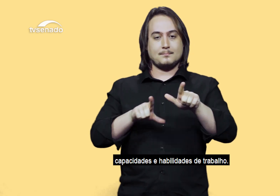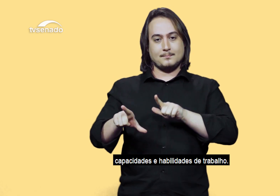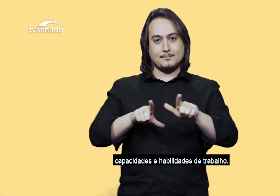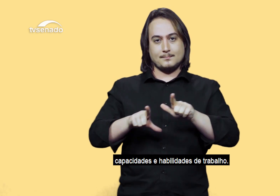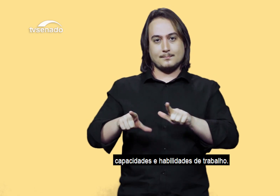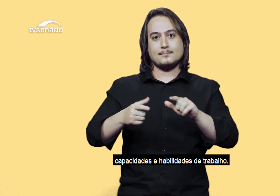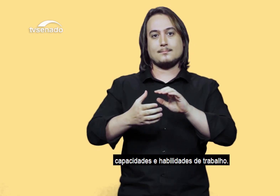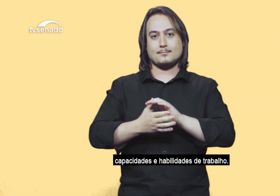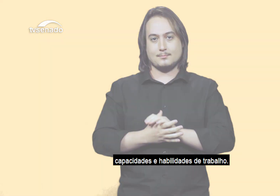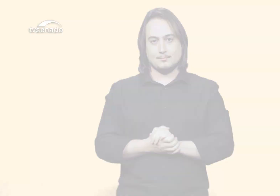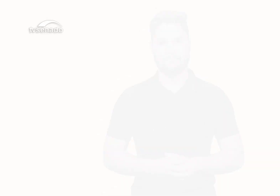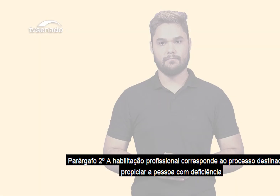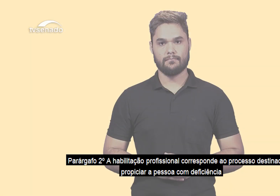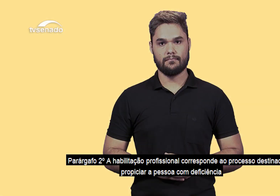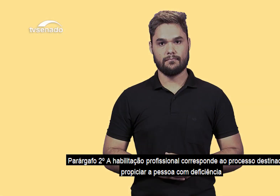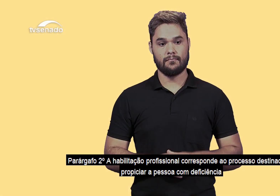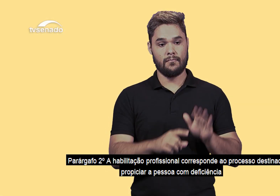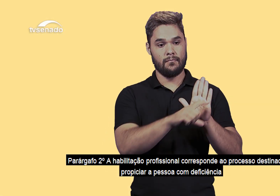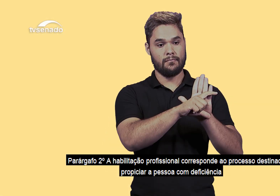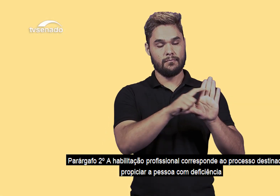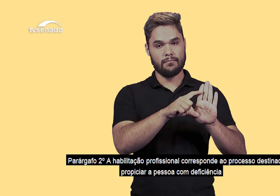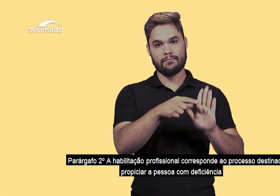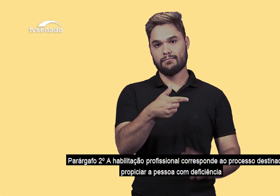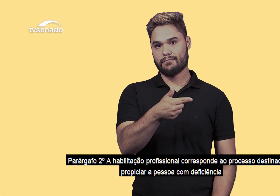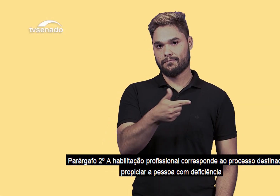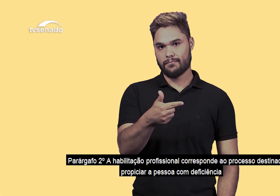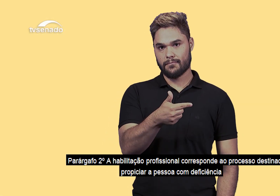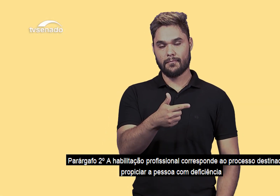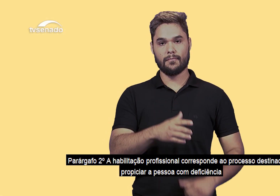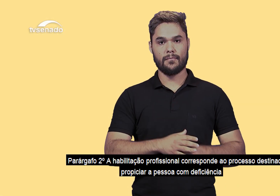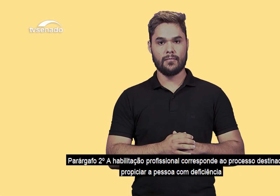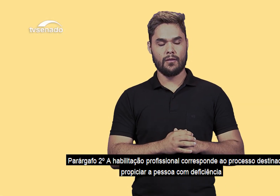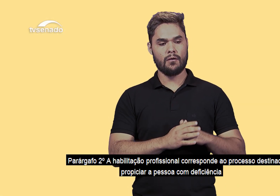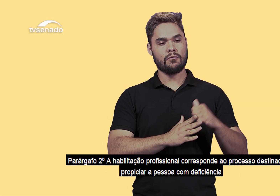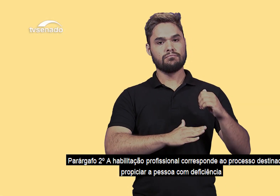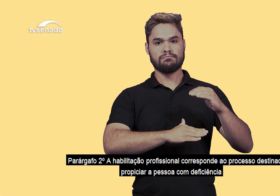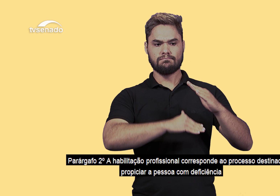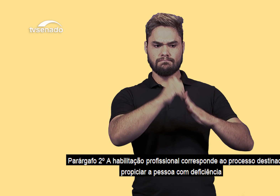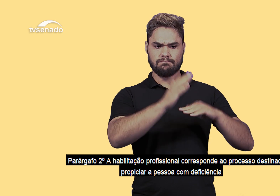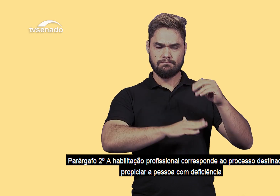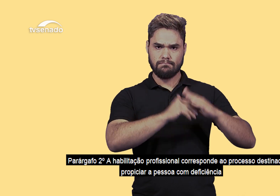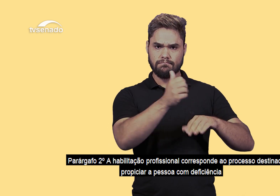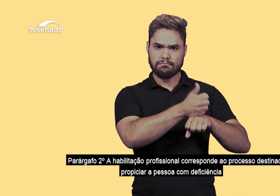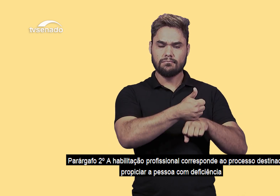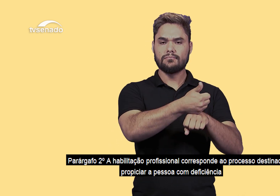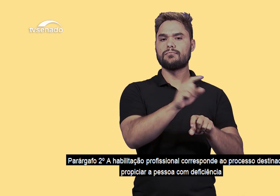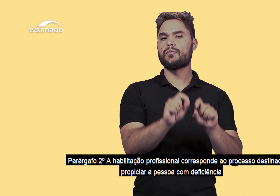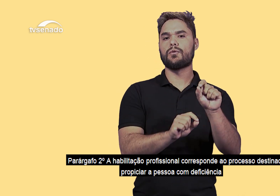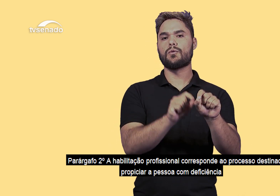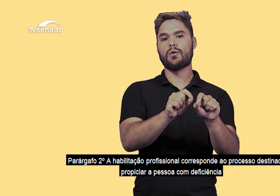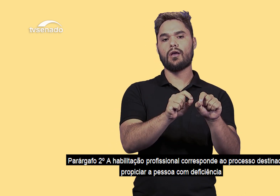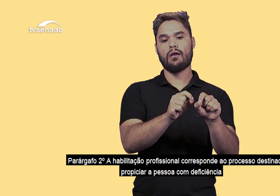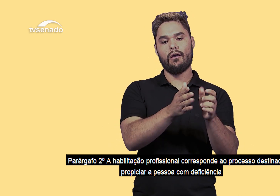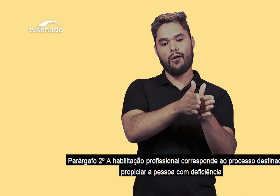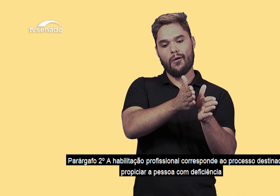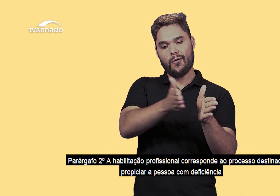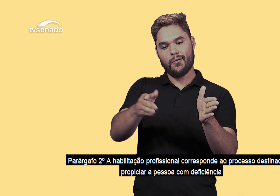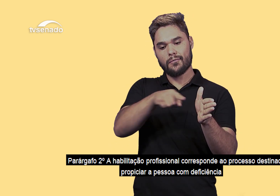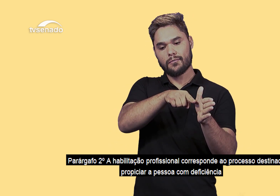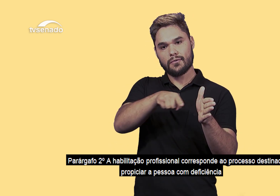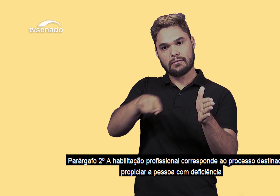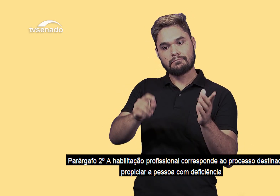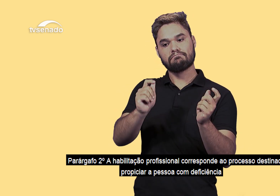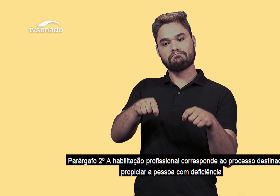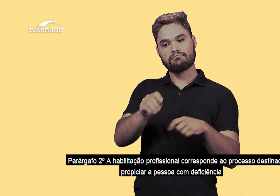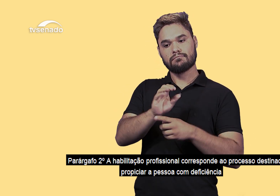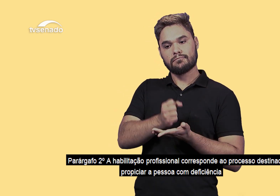habilidades de trabalho. Parágrafo 2º. A habilitação profissional corresponde ao processo destinado